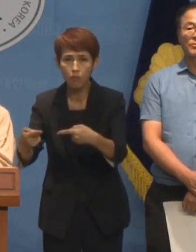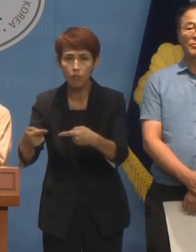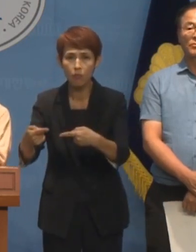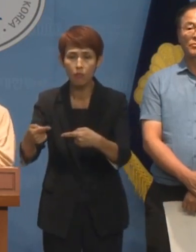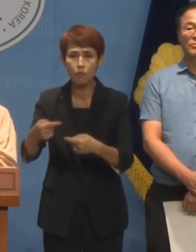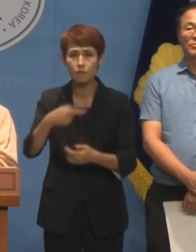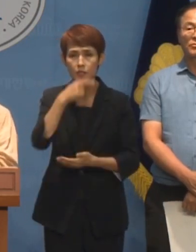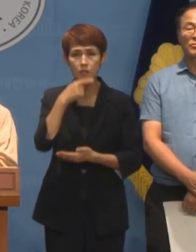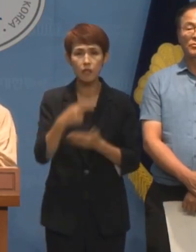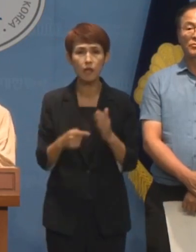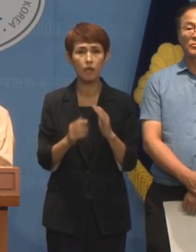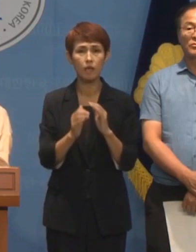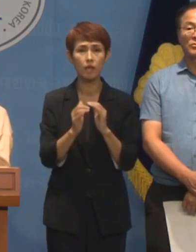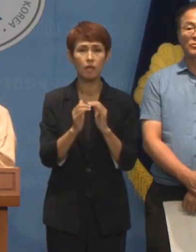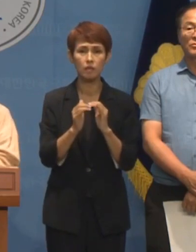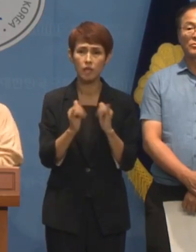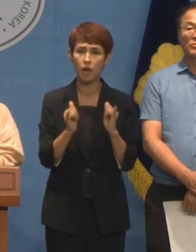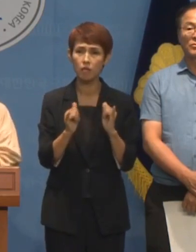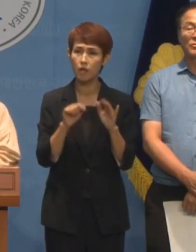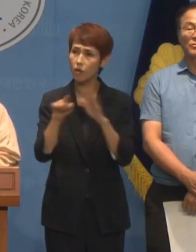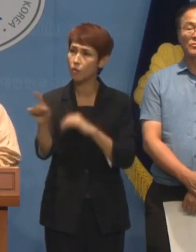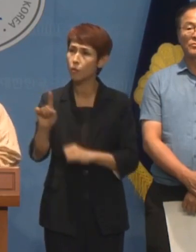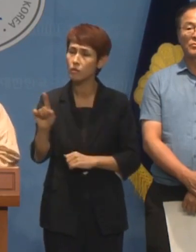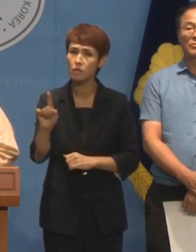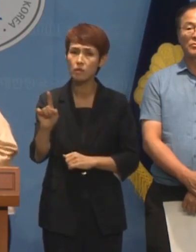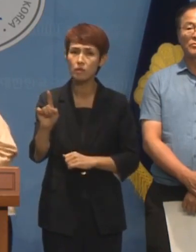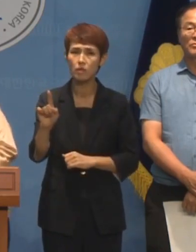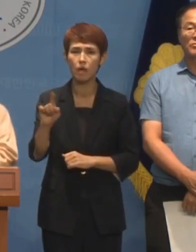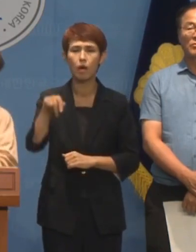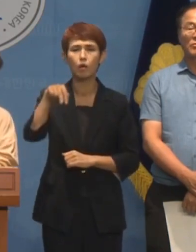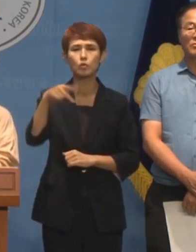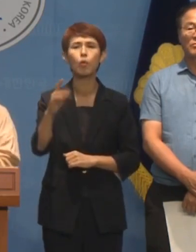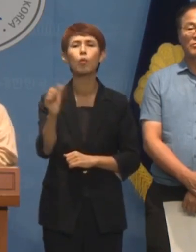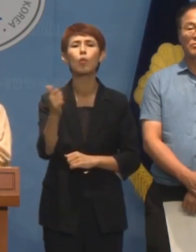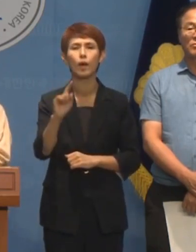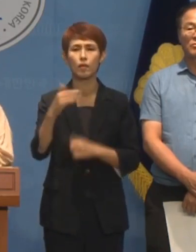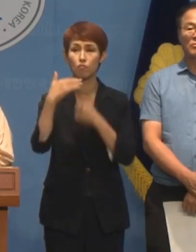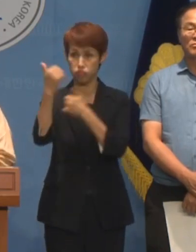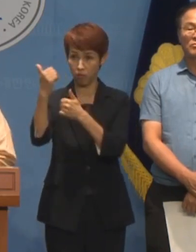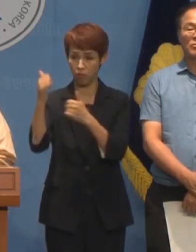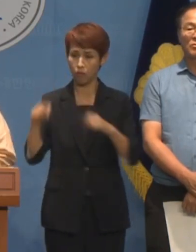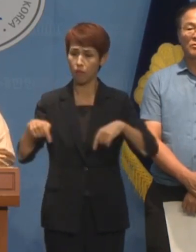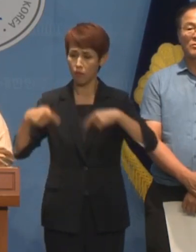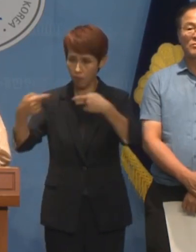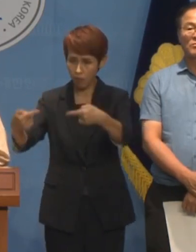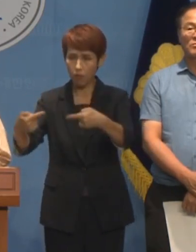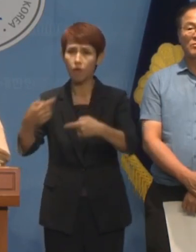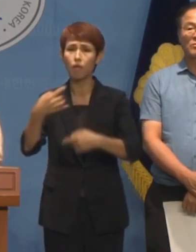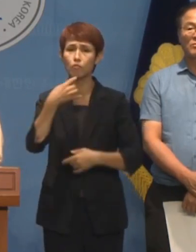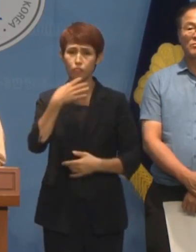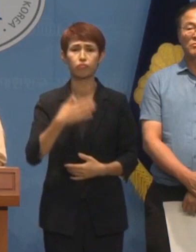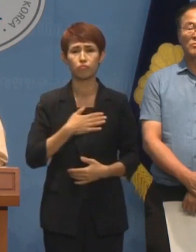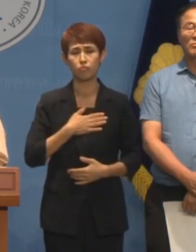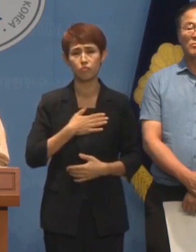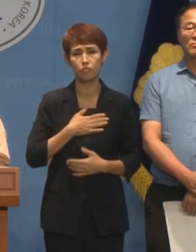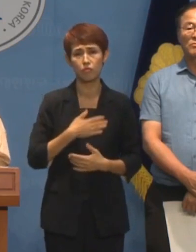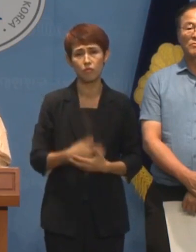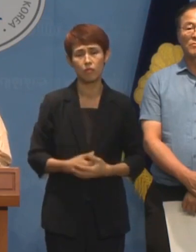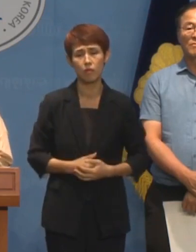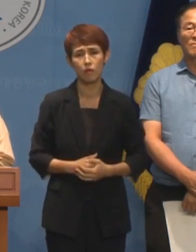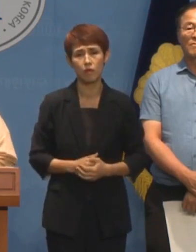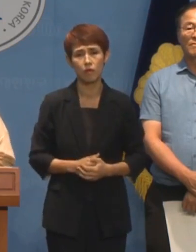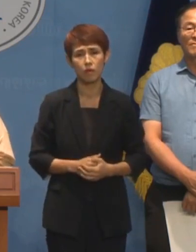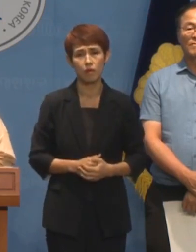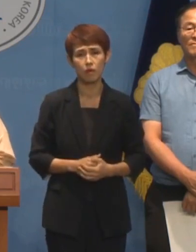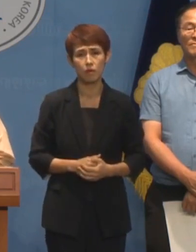또 가는 걸 뭐라 그러죠? 네, 소환돼서 또 소환의 요구도 즉시 요구하고